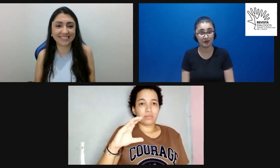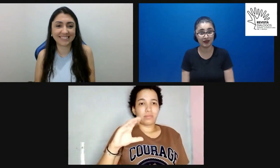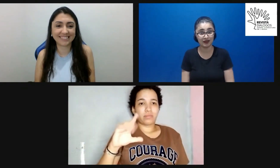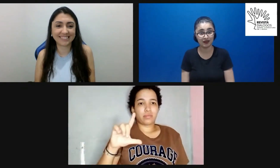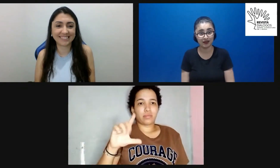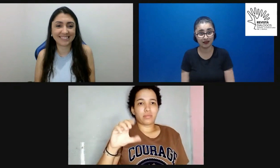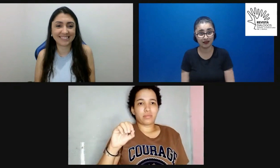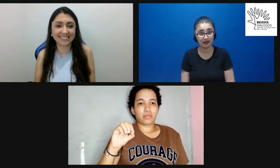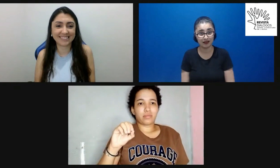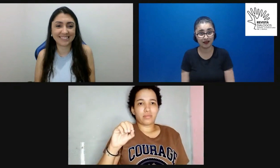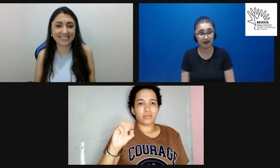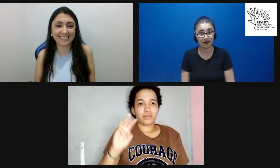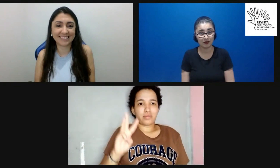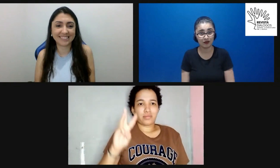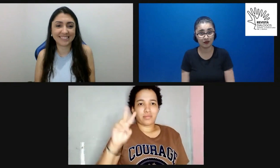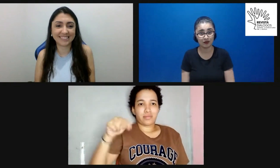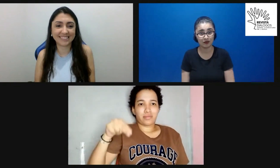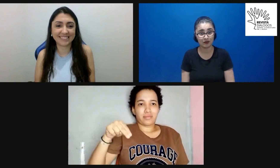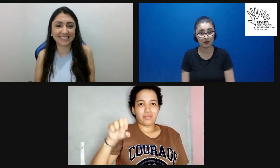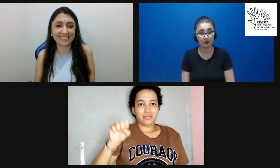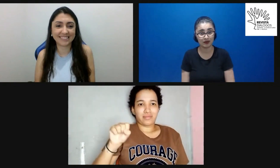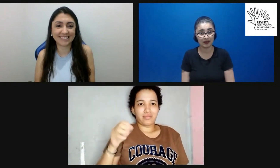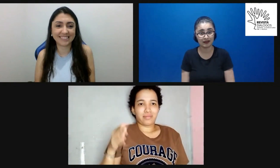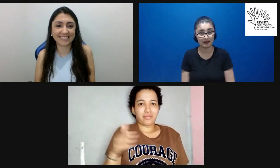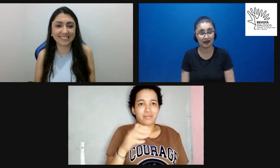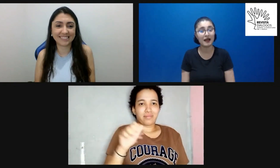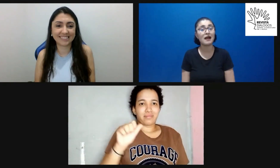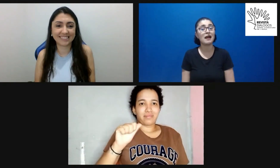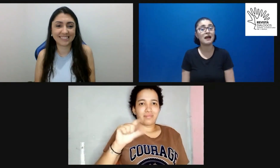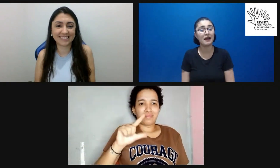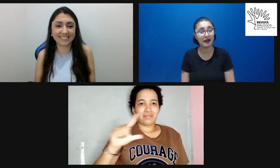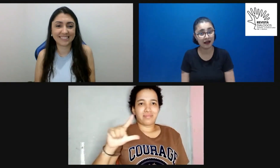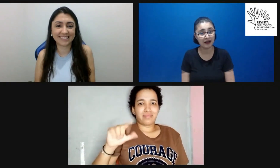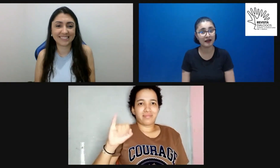seu nome é Klaus